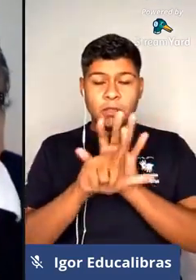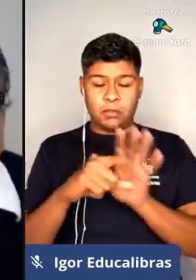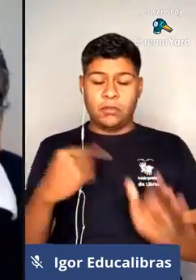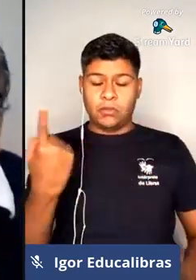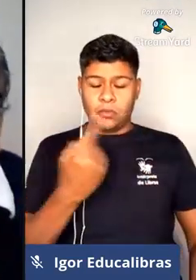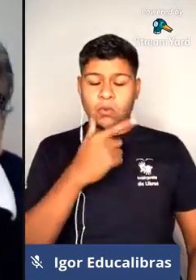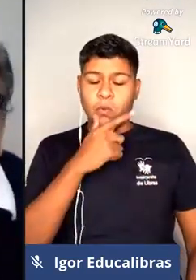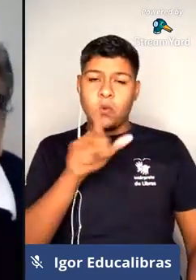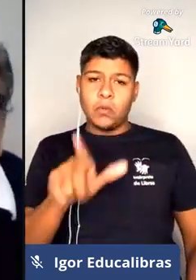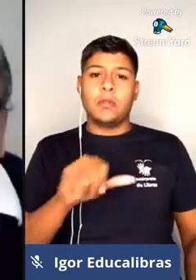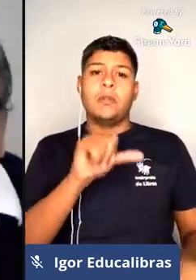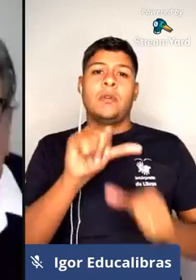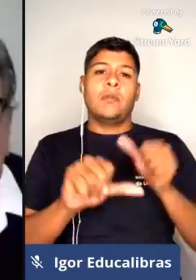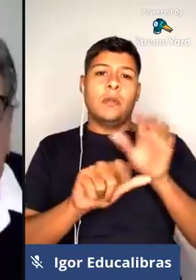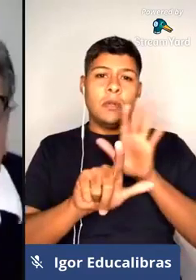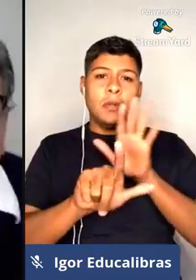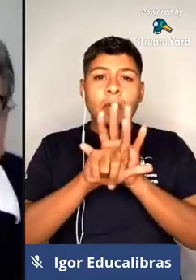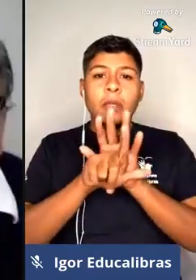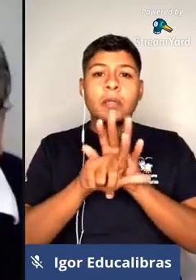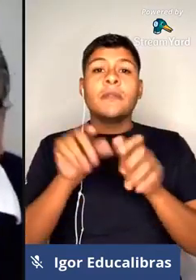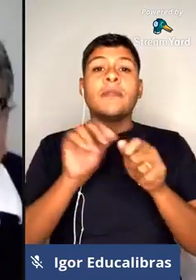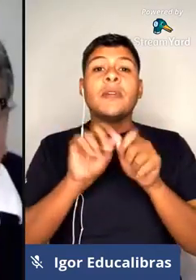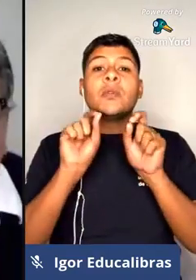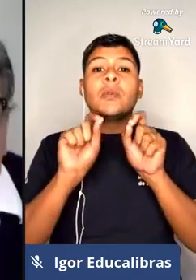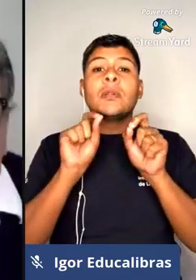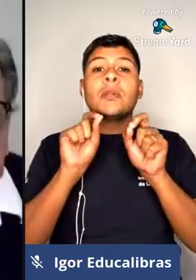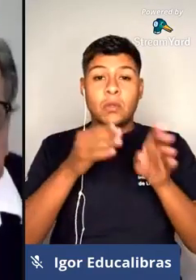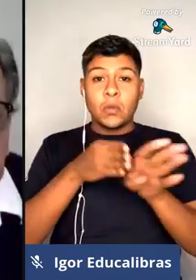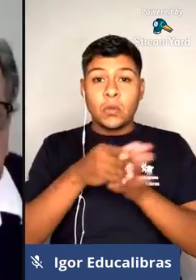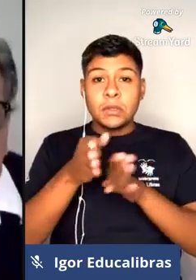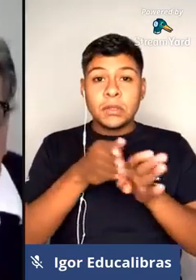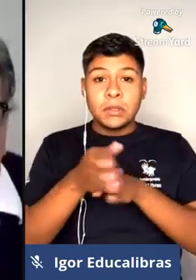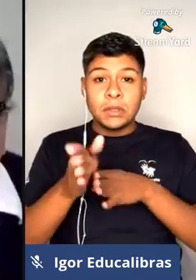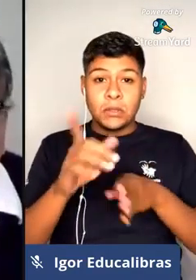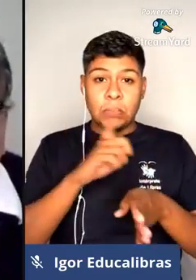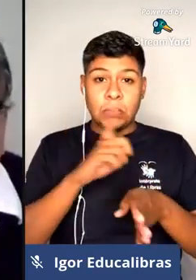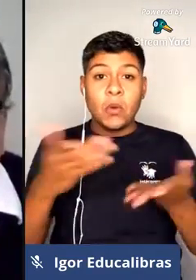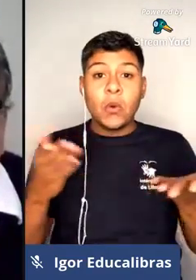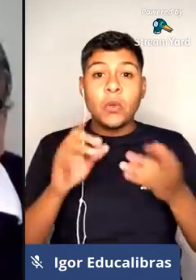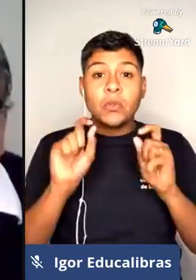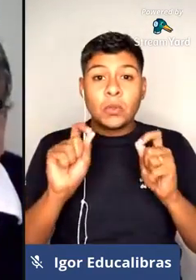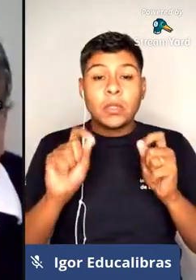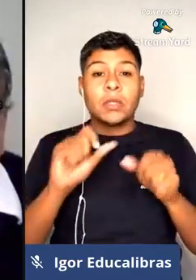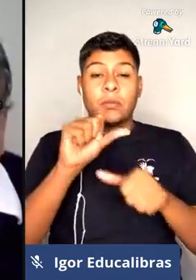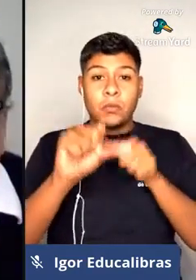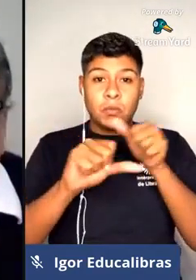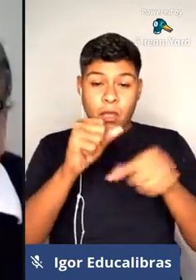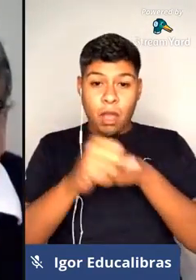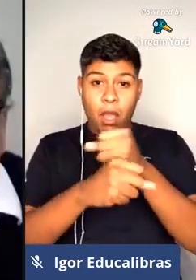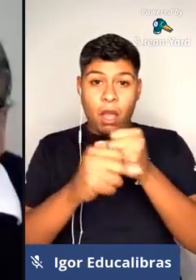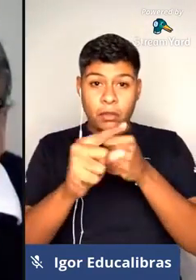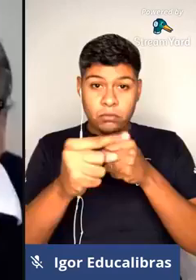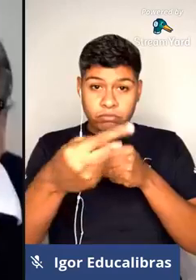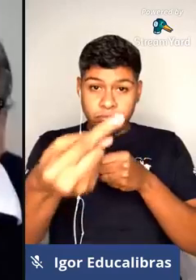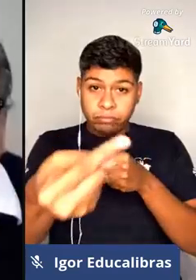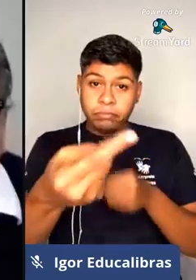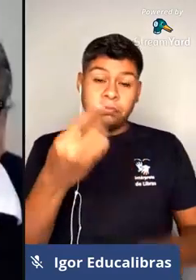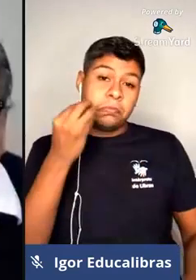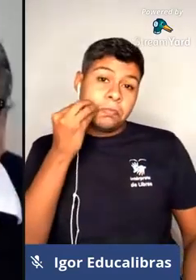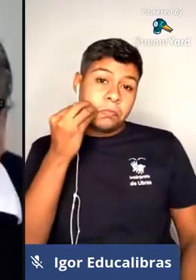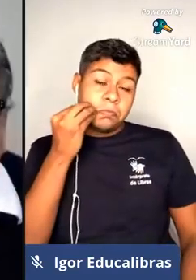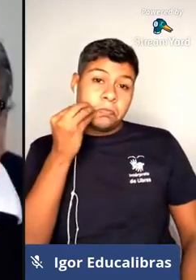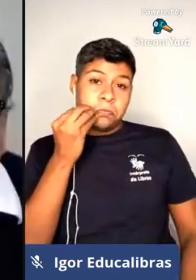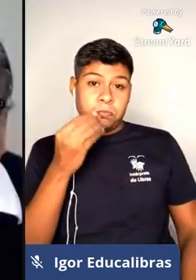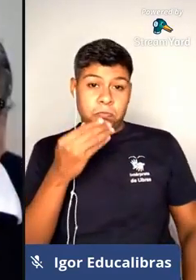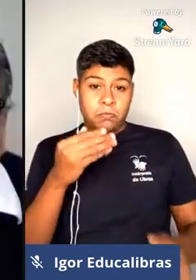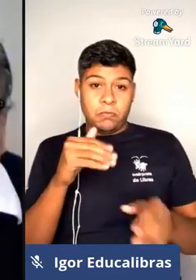conseguimos mudar a lei. Fizemos o conselho que tem hoje, mas vai mudar isso ano que vem, quando tiver as próximas